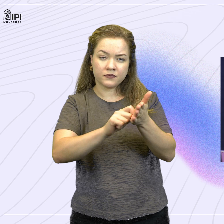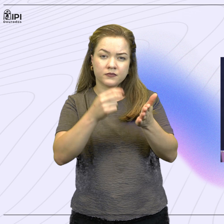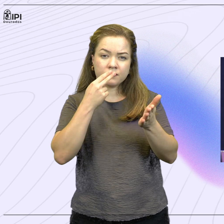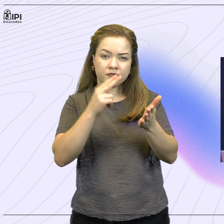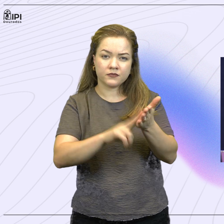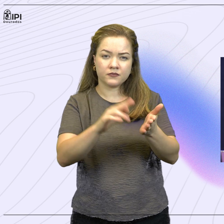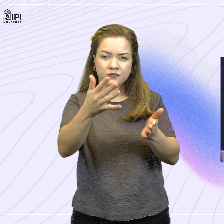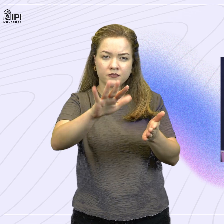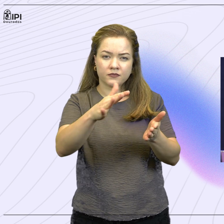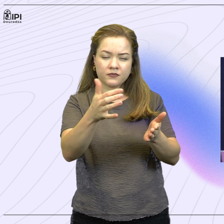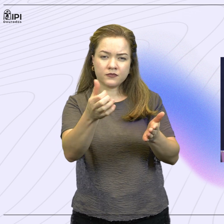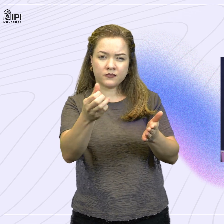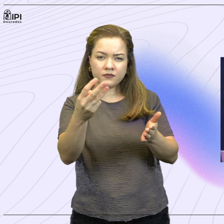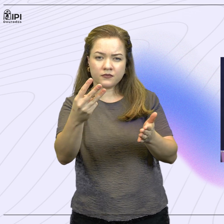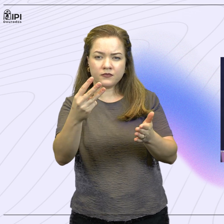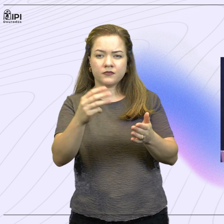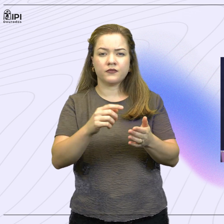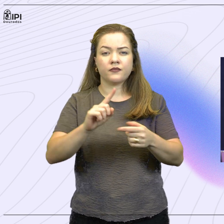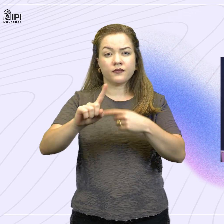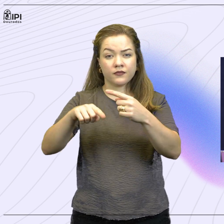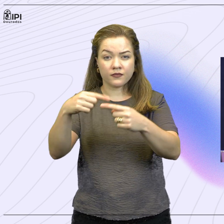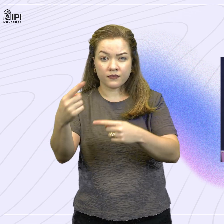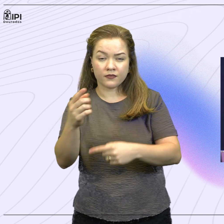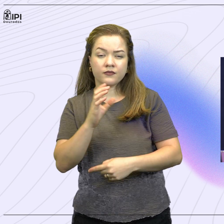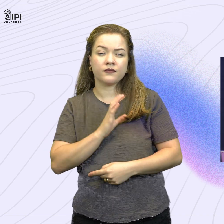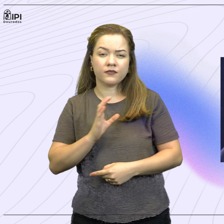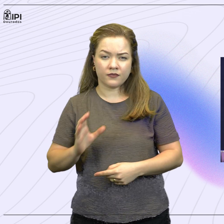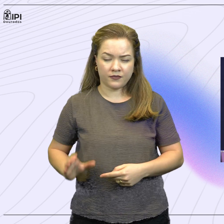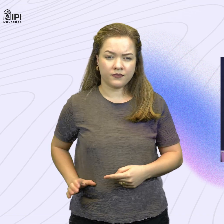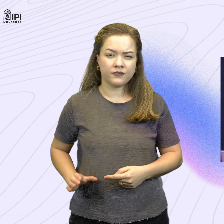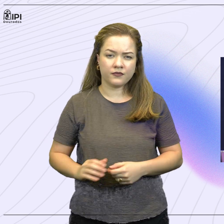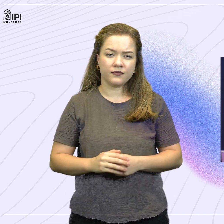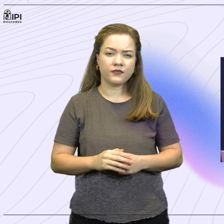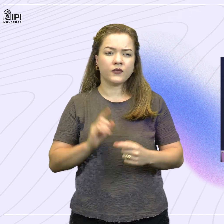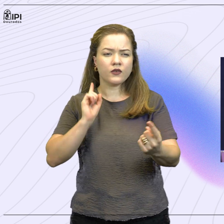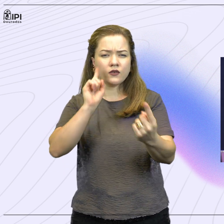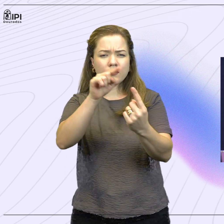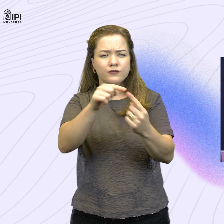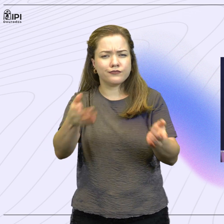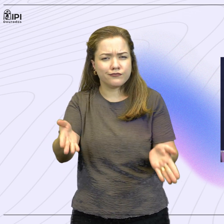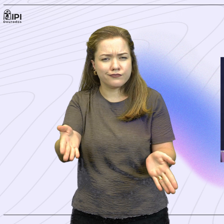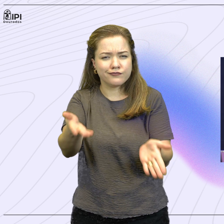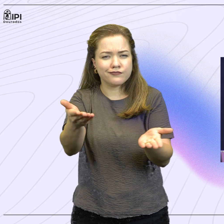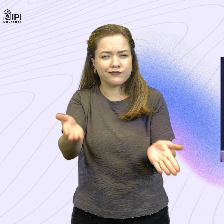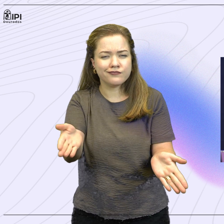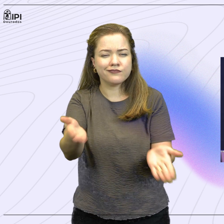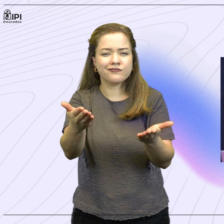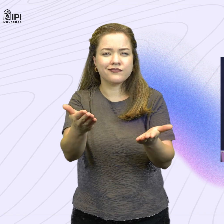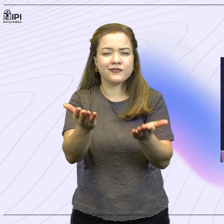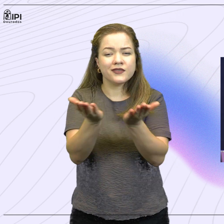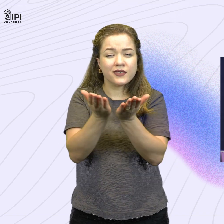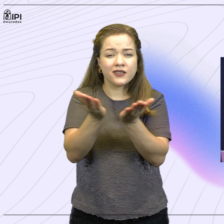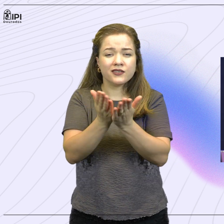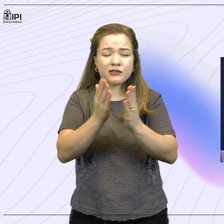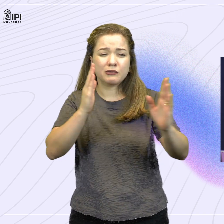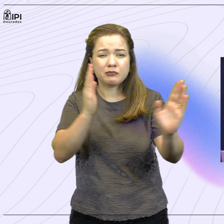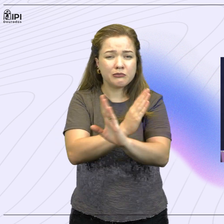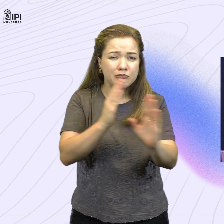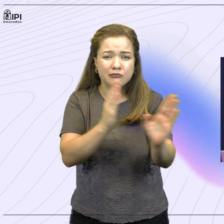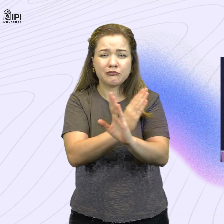de Cristo, né? Ele escreve essa carta com um propósito de encorajar aqueles crentes